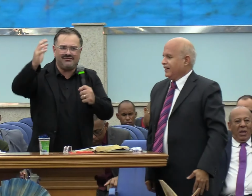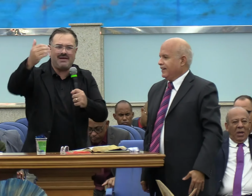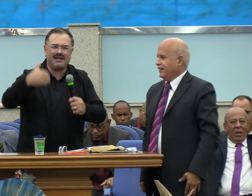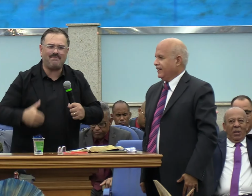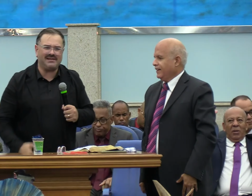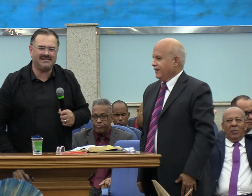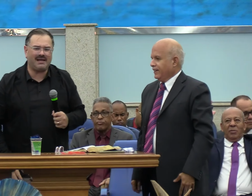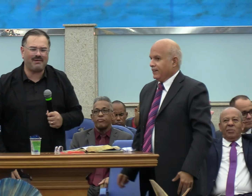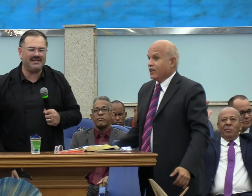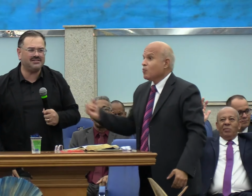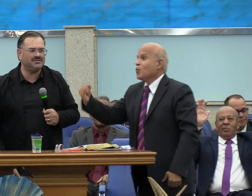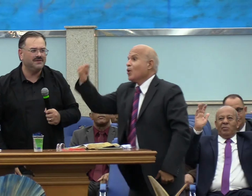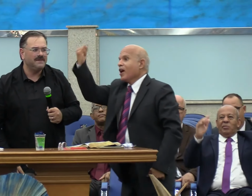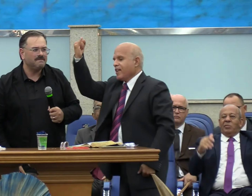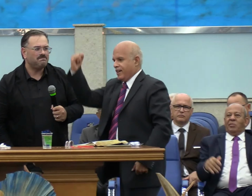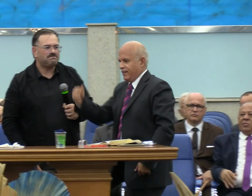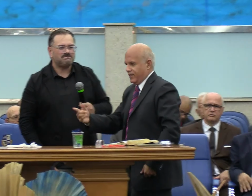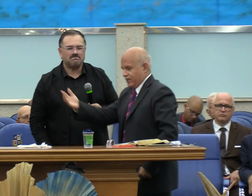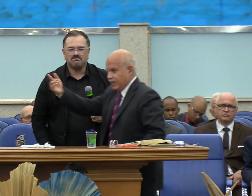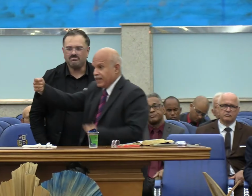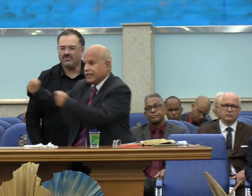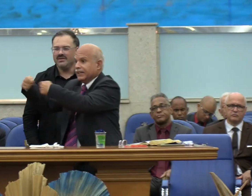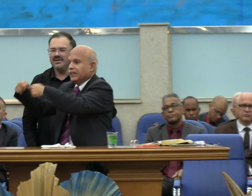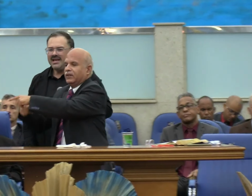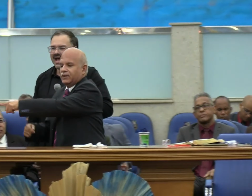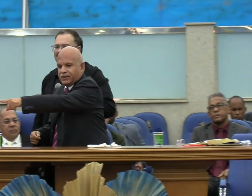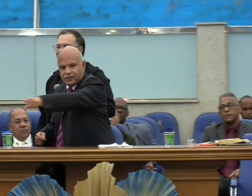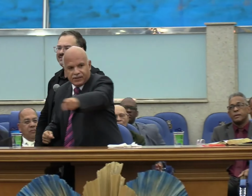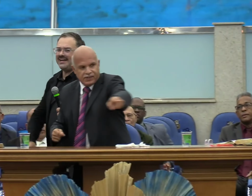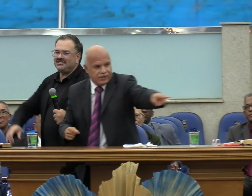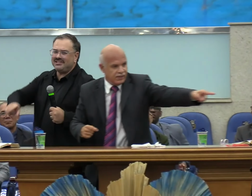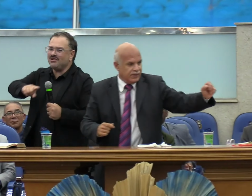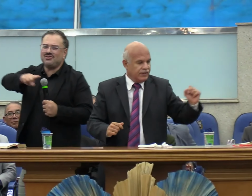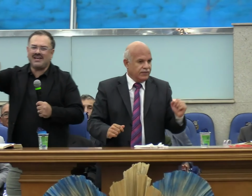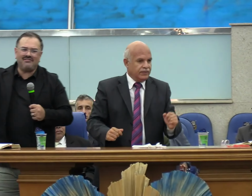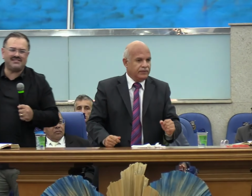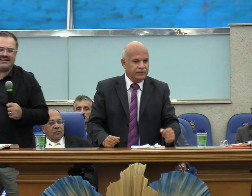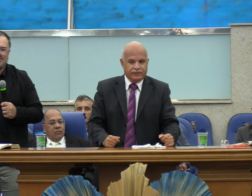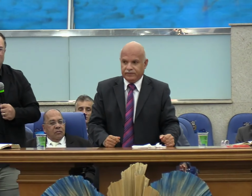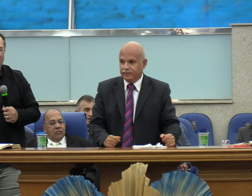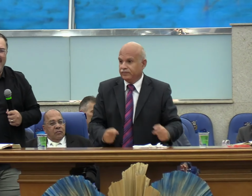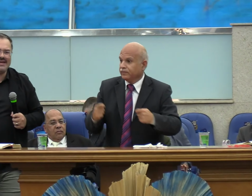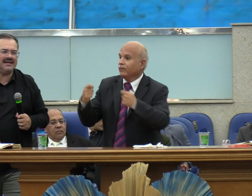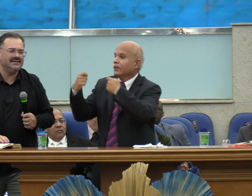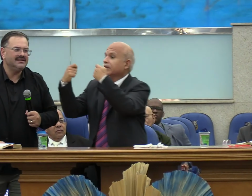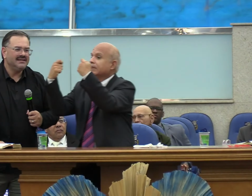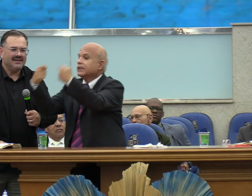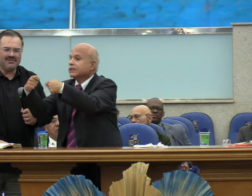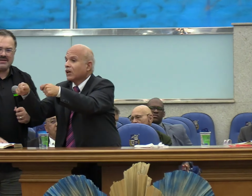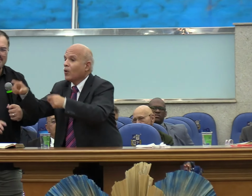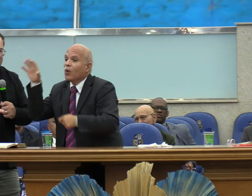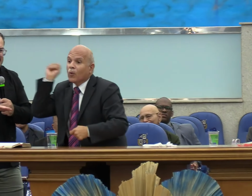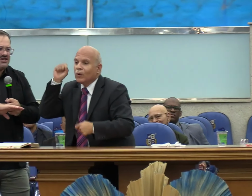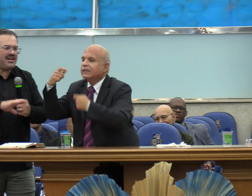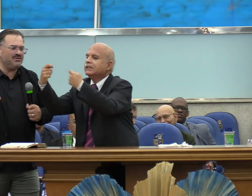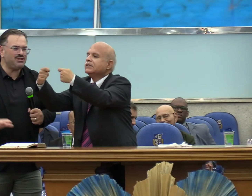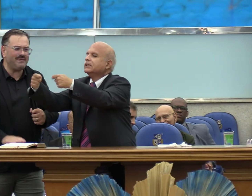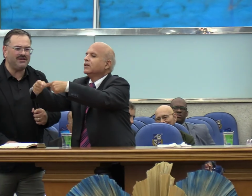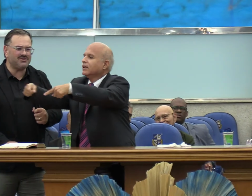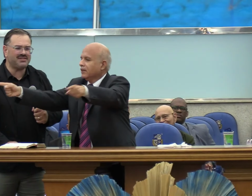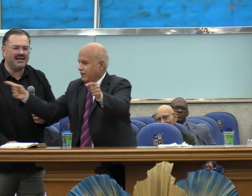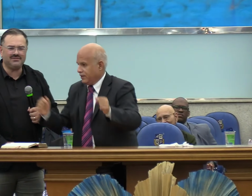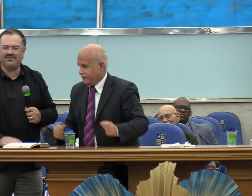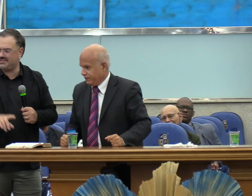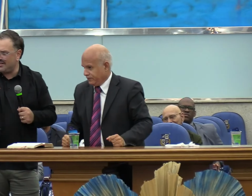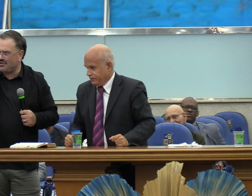Deus vai me capacitar para isso. É importante Deus usar você na sua área. Você precisa ser cheio do